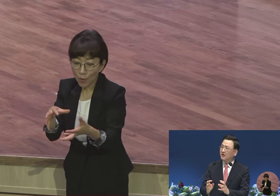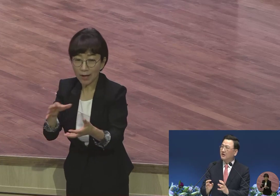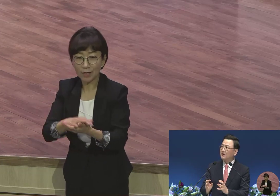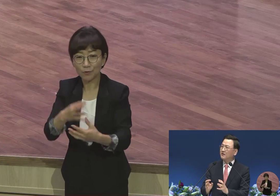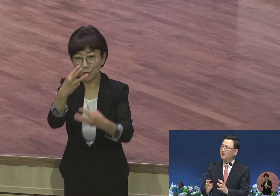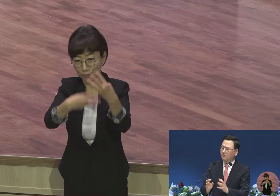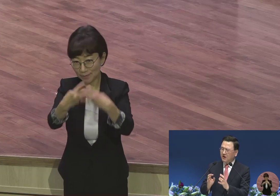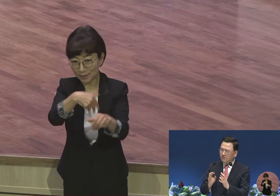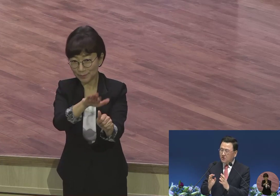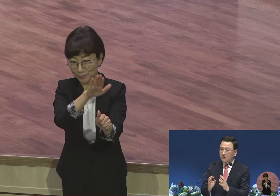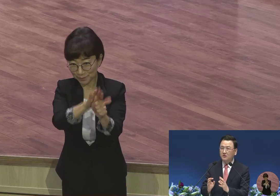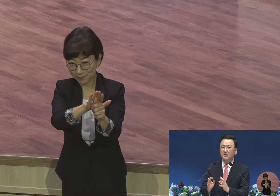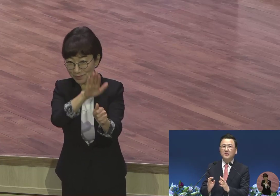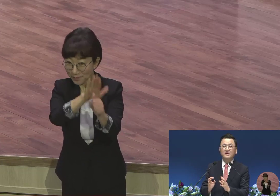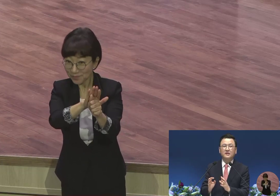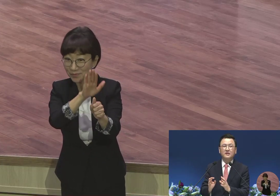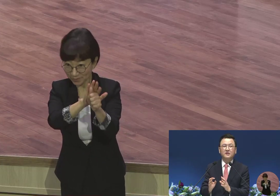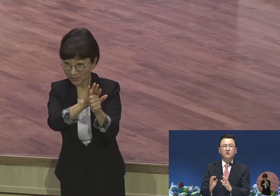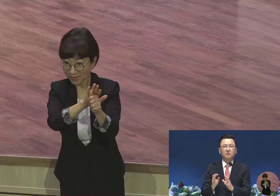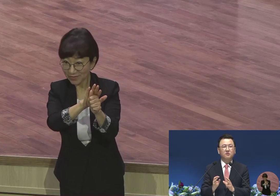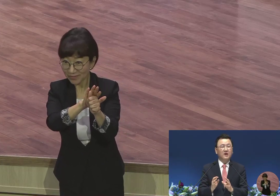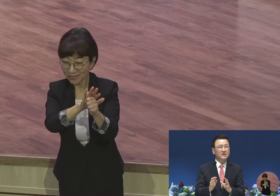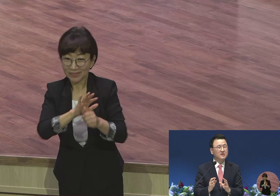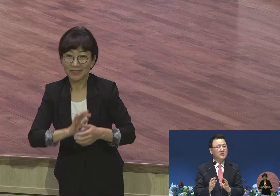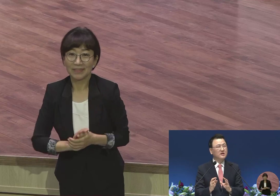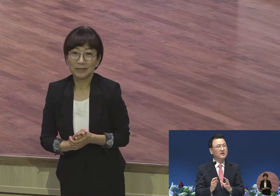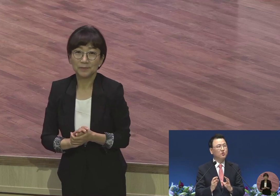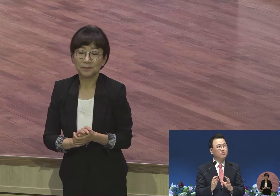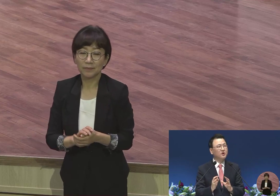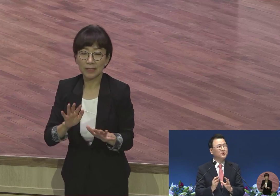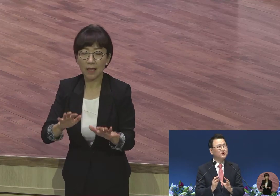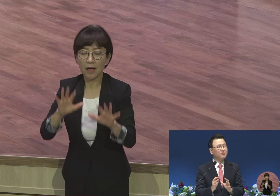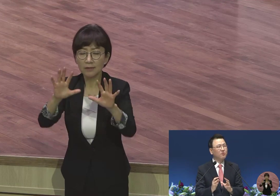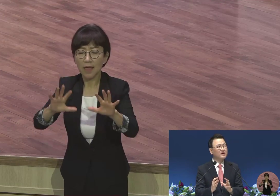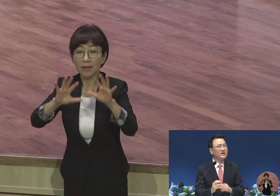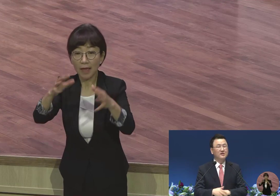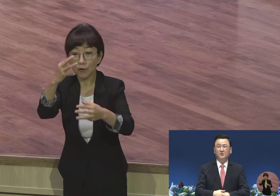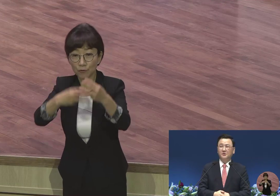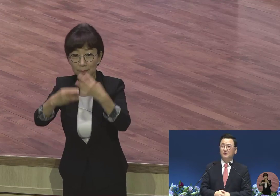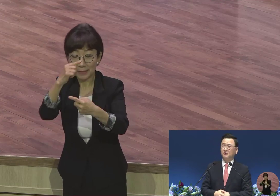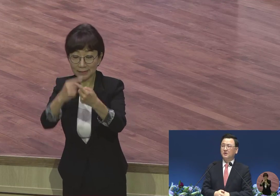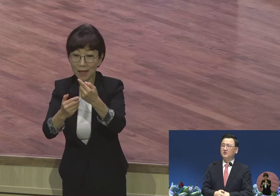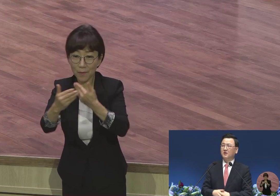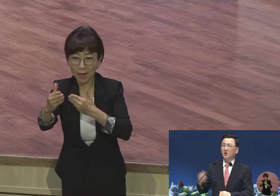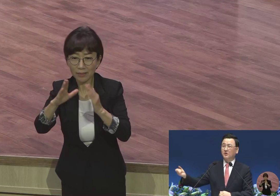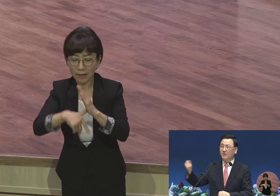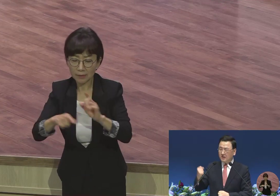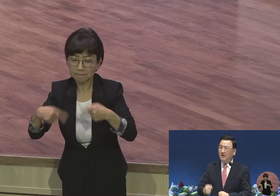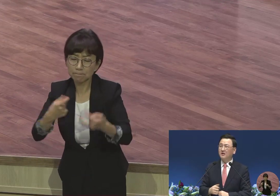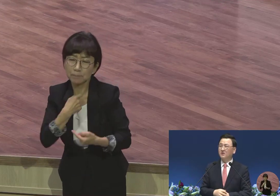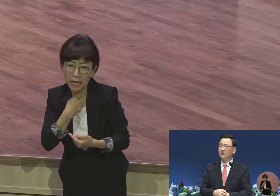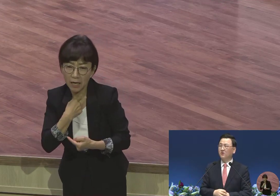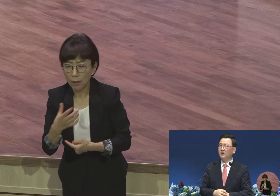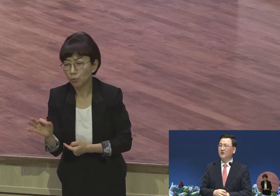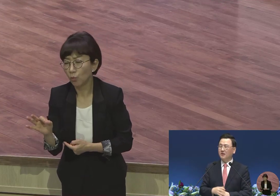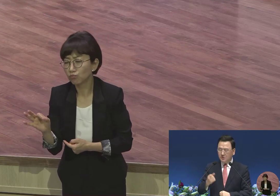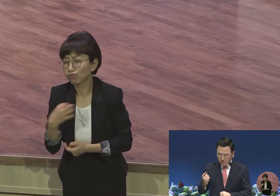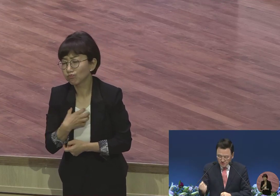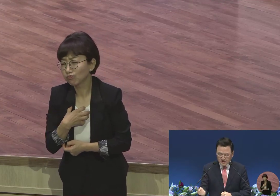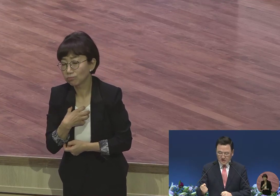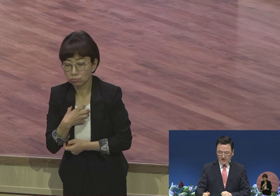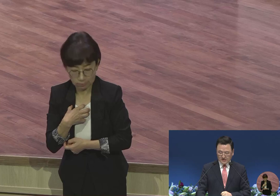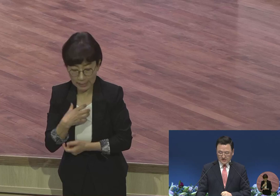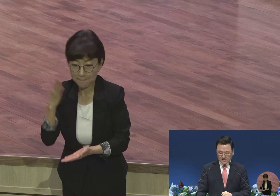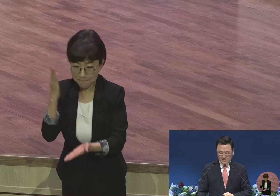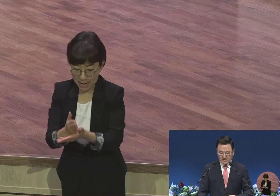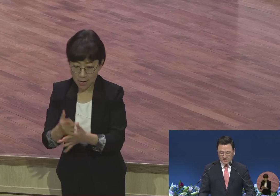바자회를 통해 우리 렘넌트들이 WRC에 돈이 없어서 못 가는 아이들 없었으면 좋겠어요. 해외도 마찬가지고